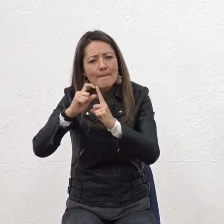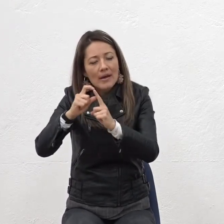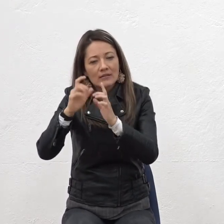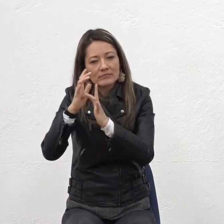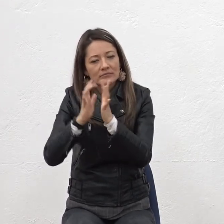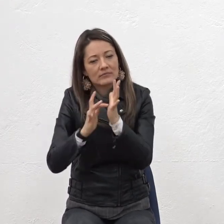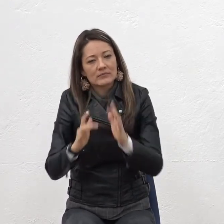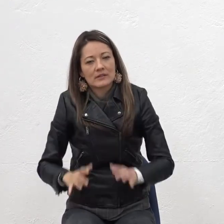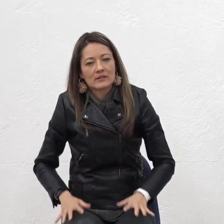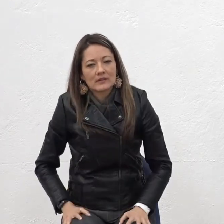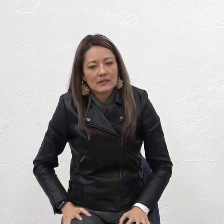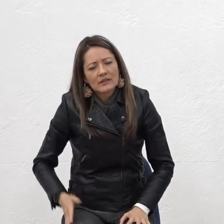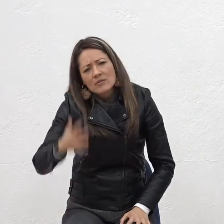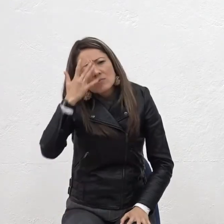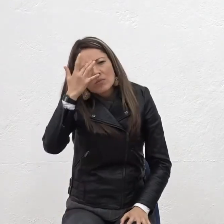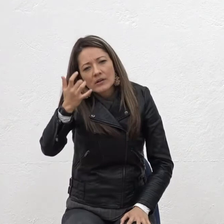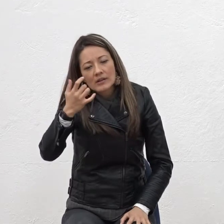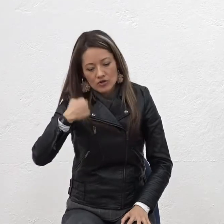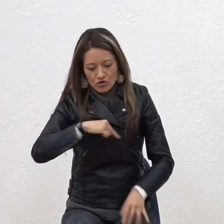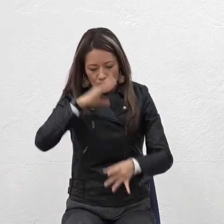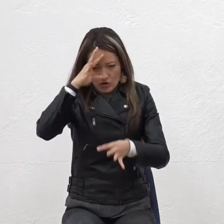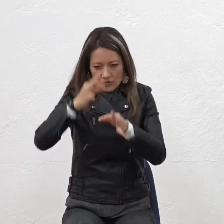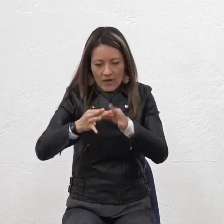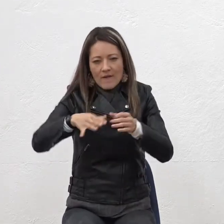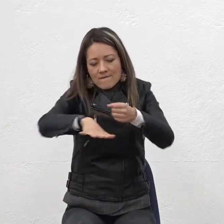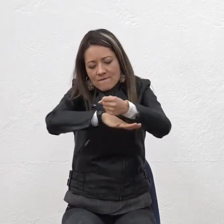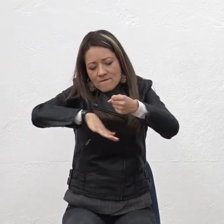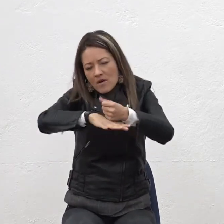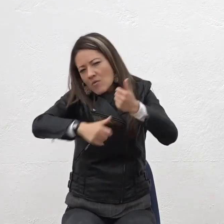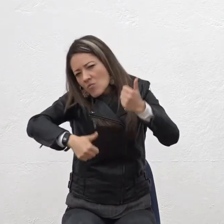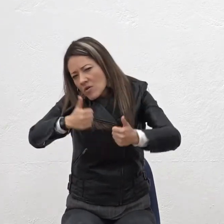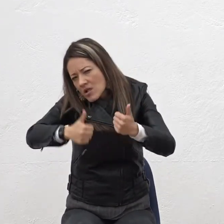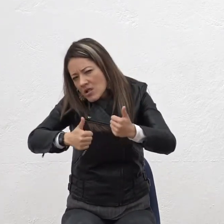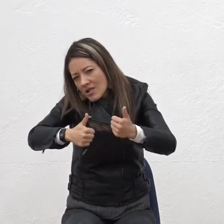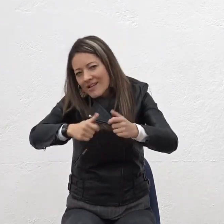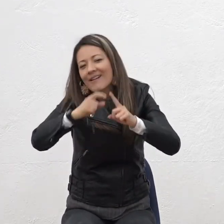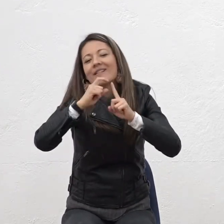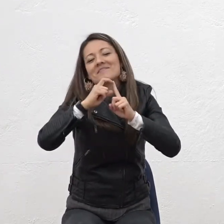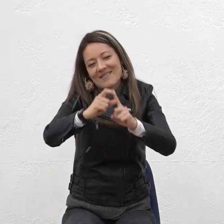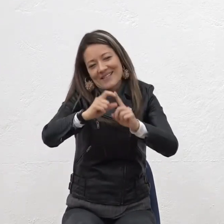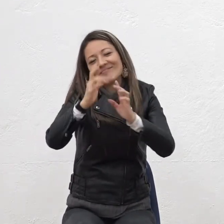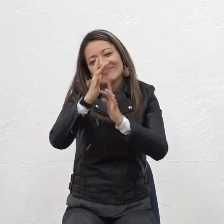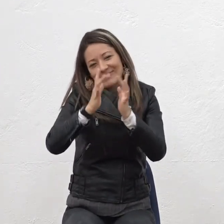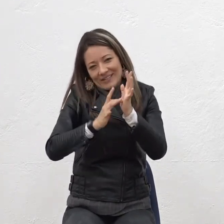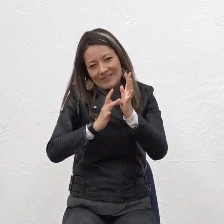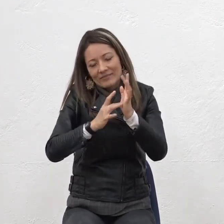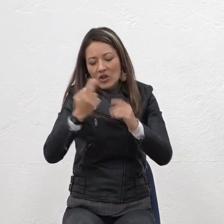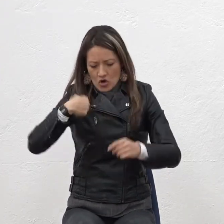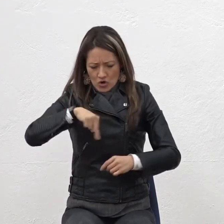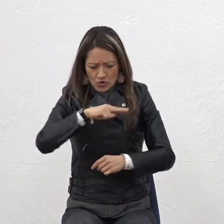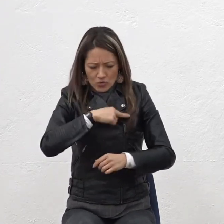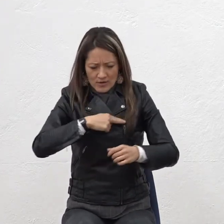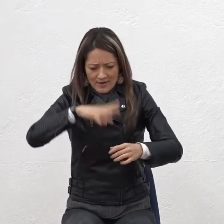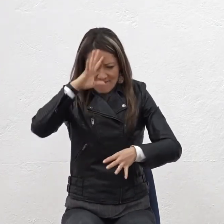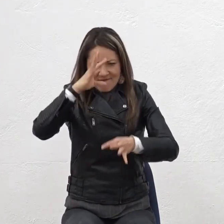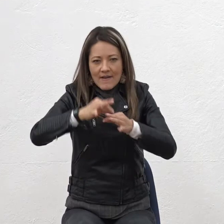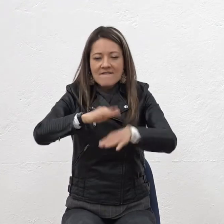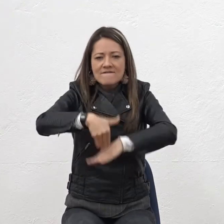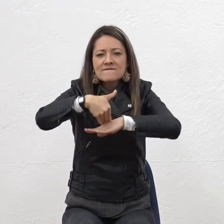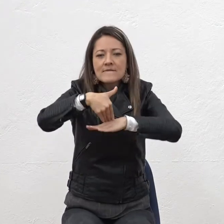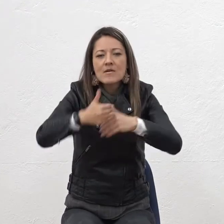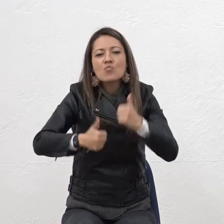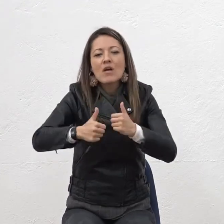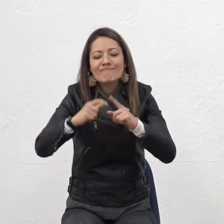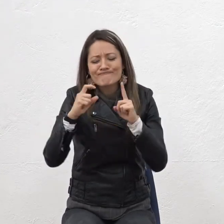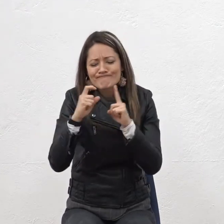de Jesús. Porque nuestra fe, ¿en qué está fundada? En las palabras de Jesús. Nuestra fe está firme en